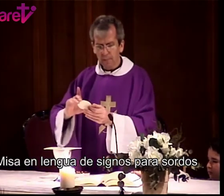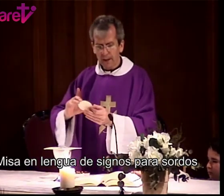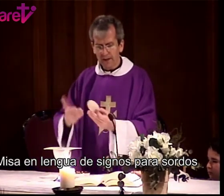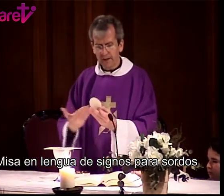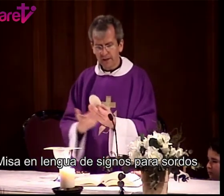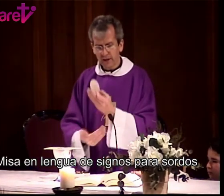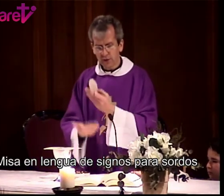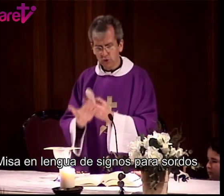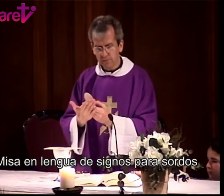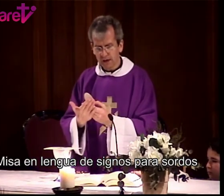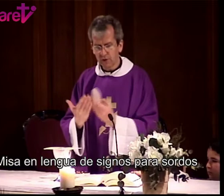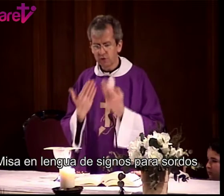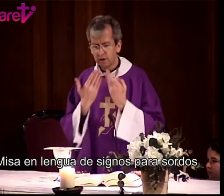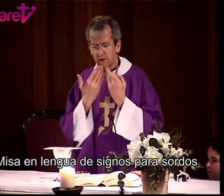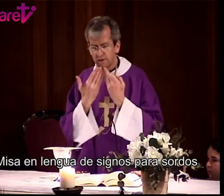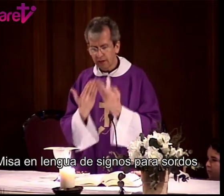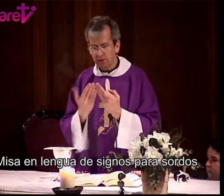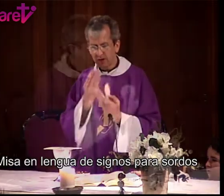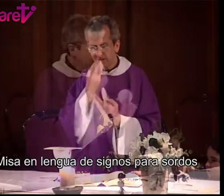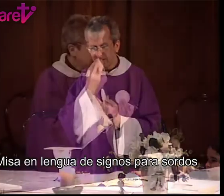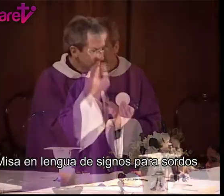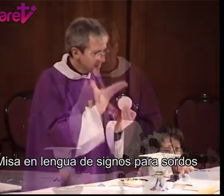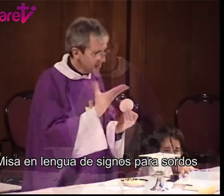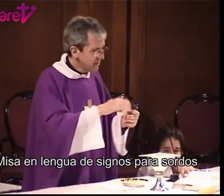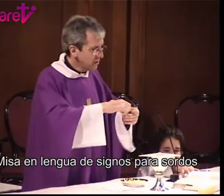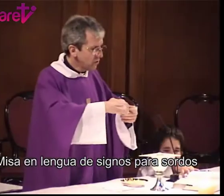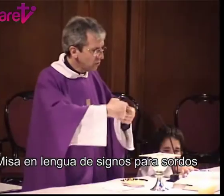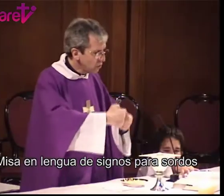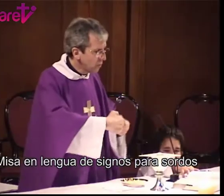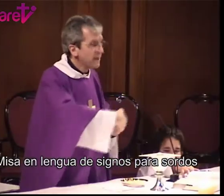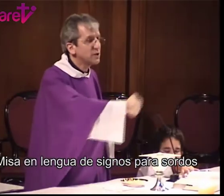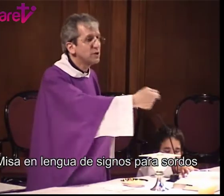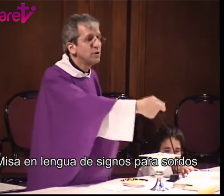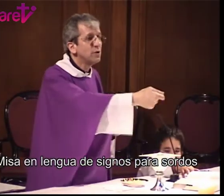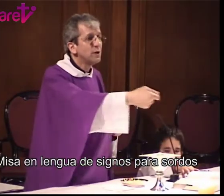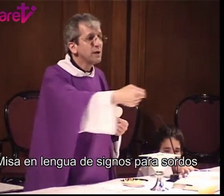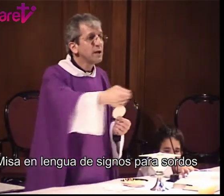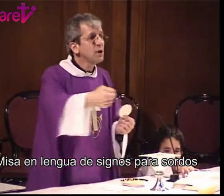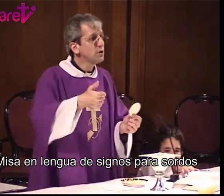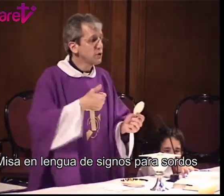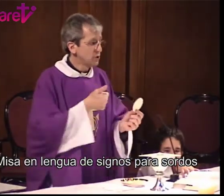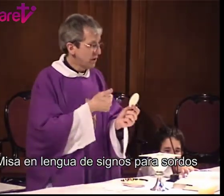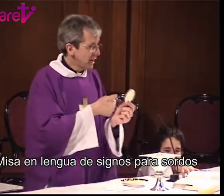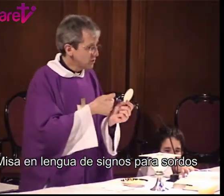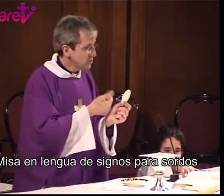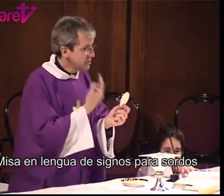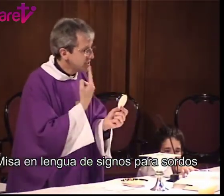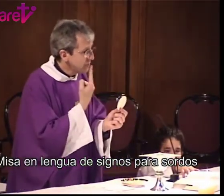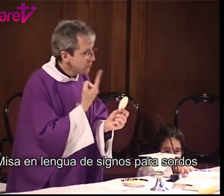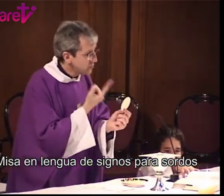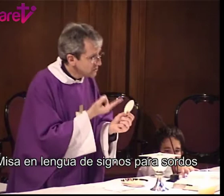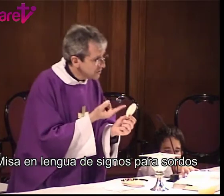pan en sus manos, dando gracias, te bendijo, lo partió y lo dio a sus discípulos